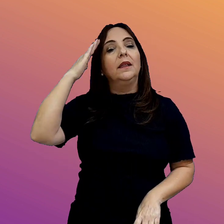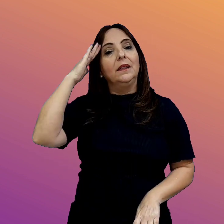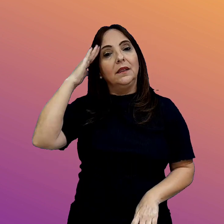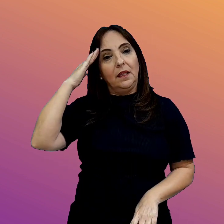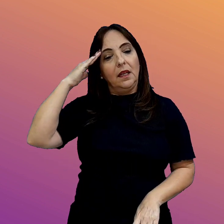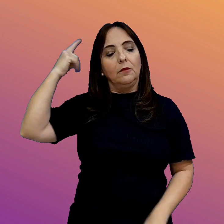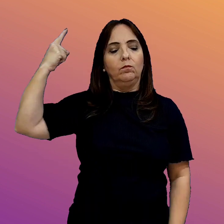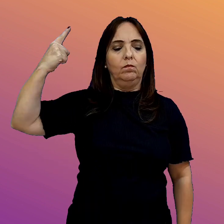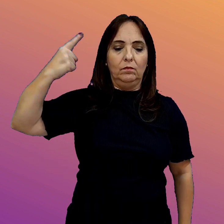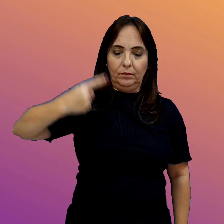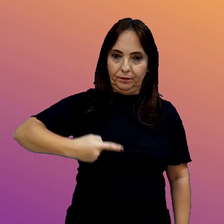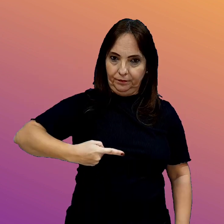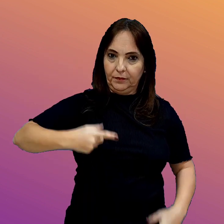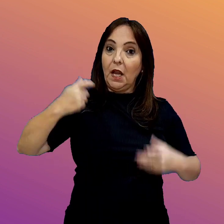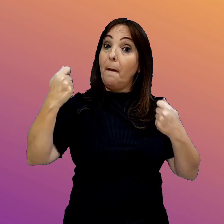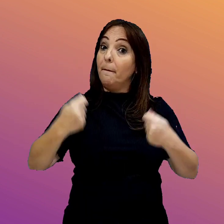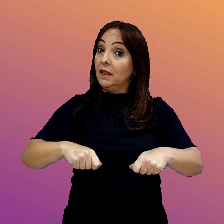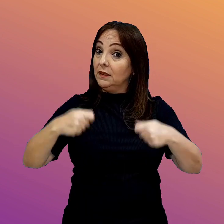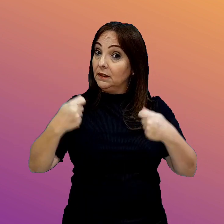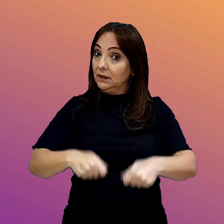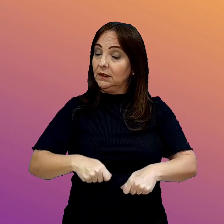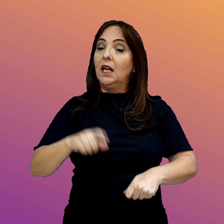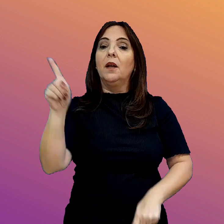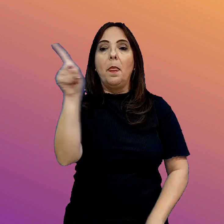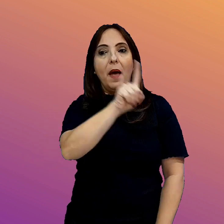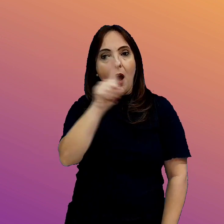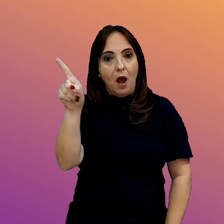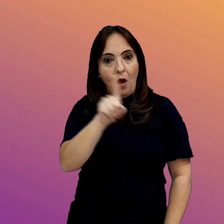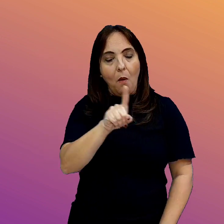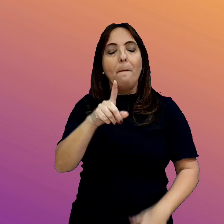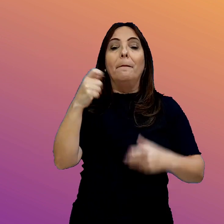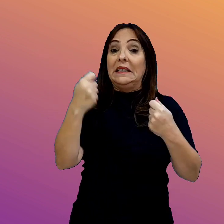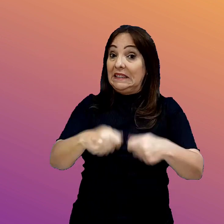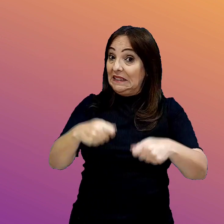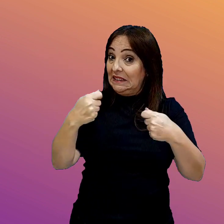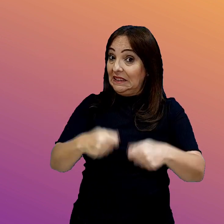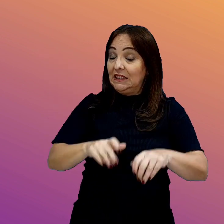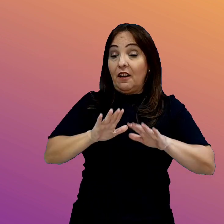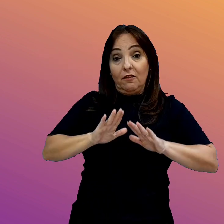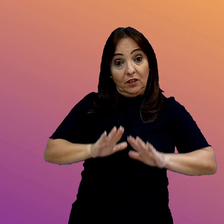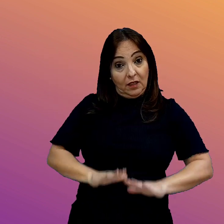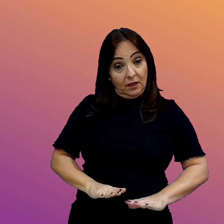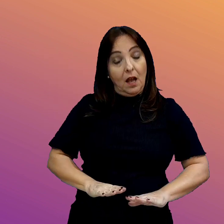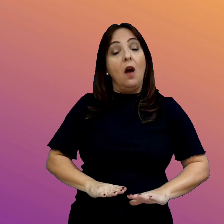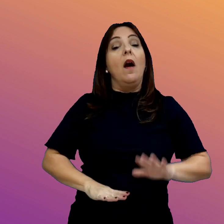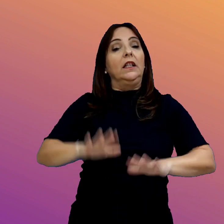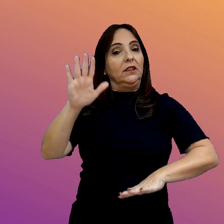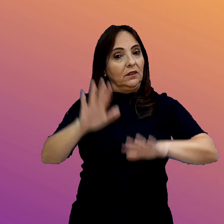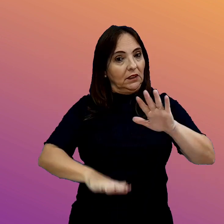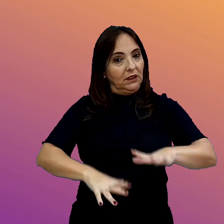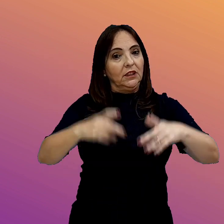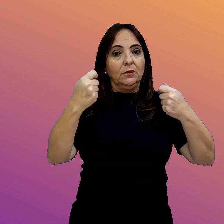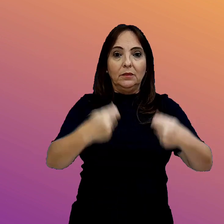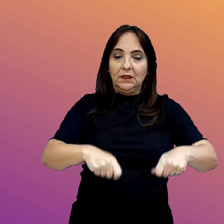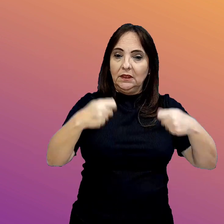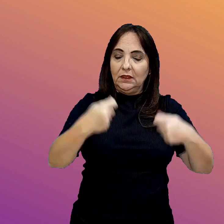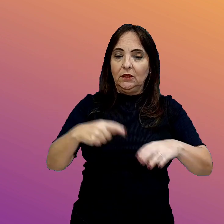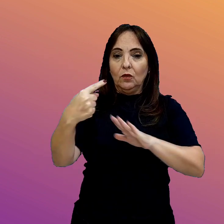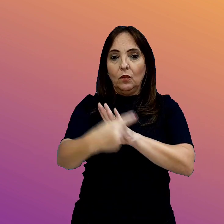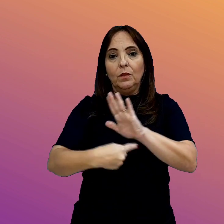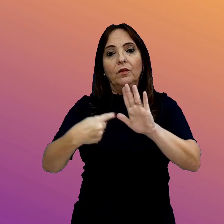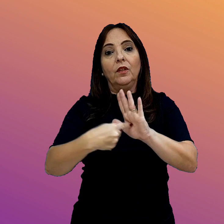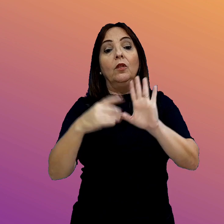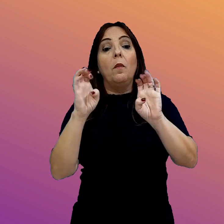O não tem que ser dado, sim. A frustração é necessária, sim. para o bem-estar do próprio filho. E, às